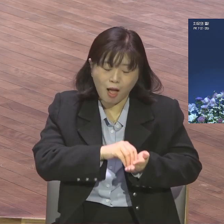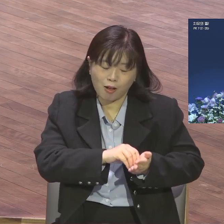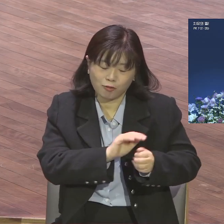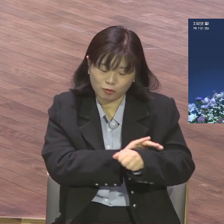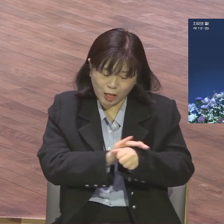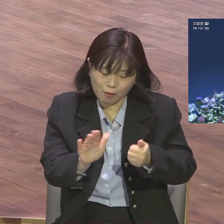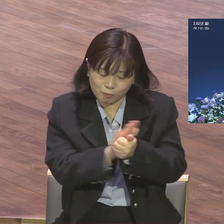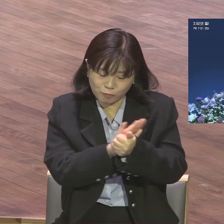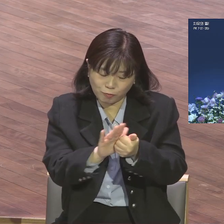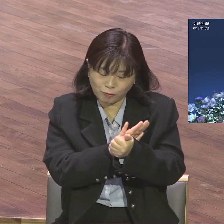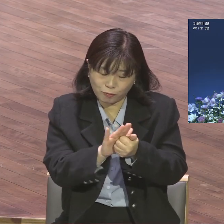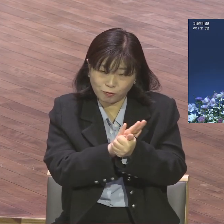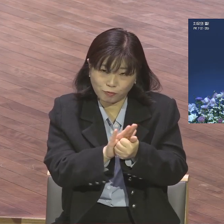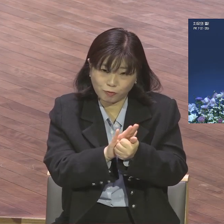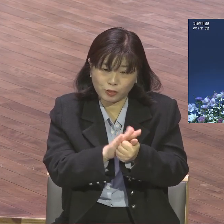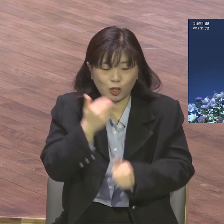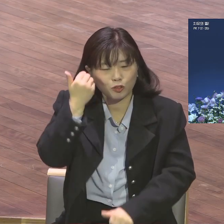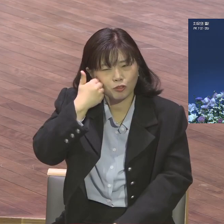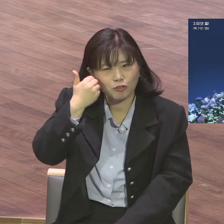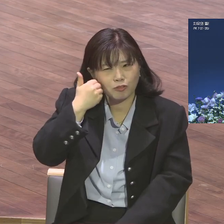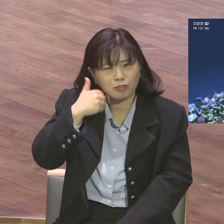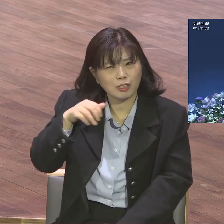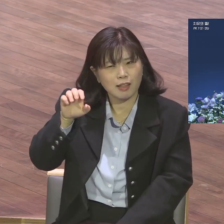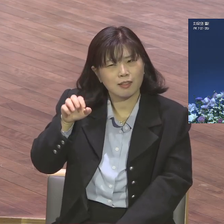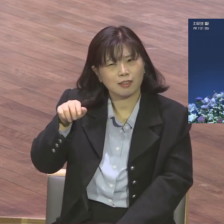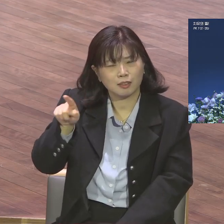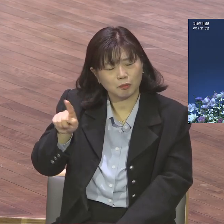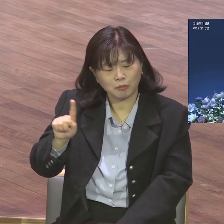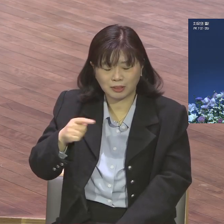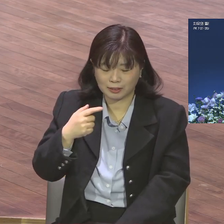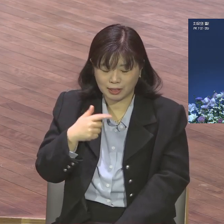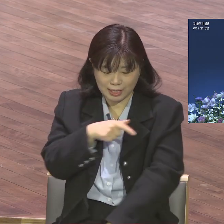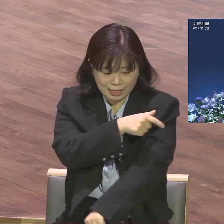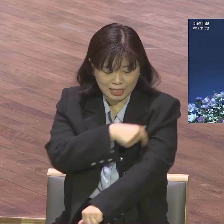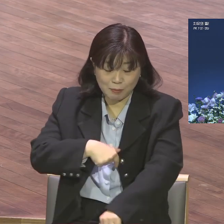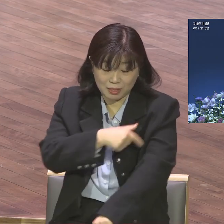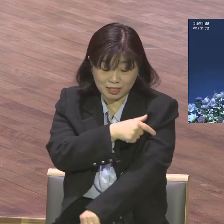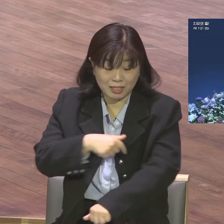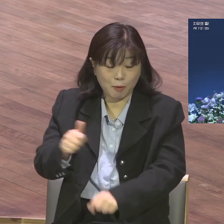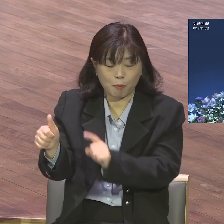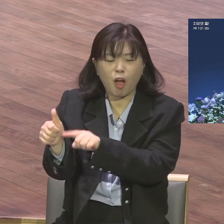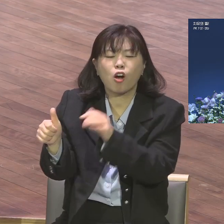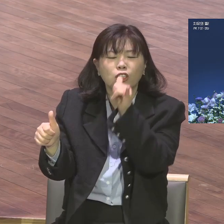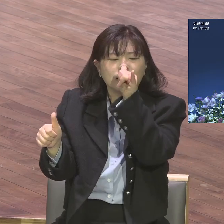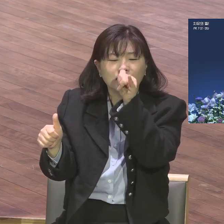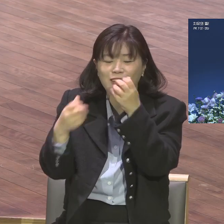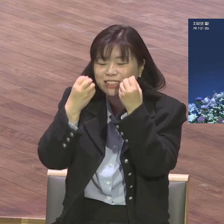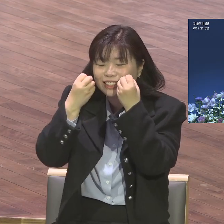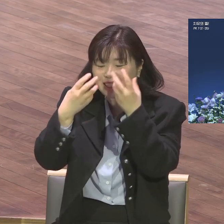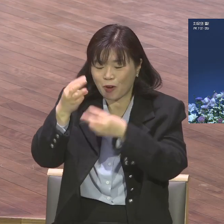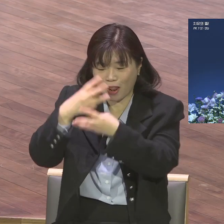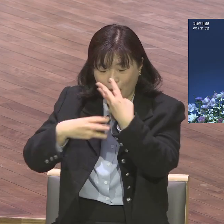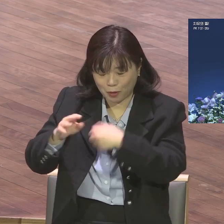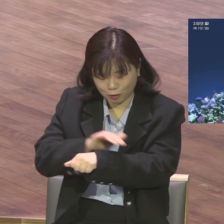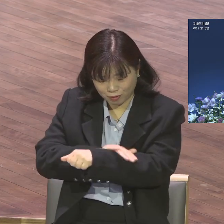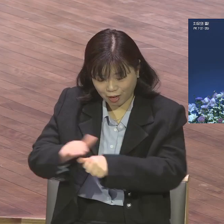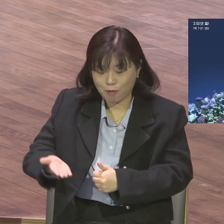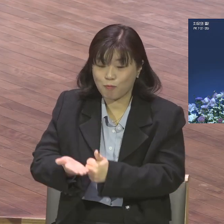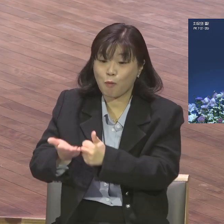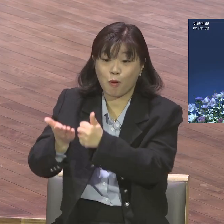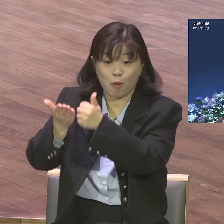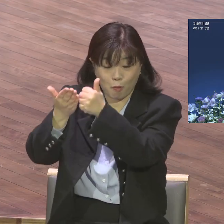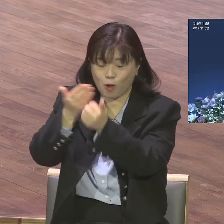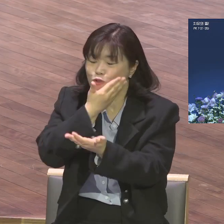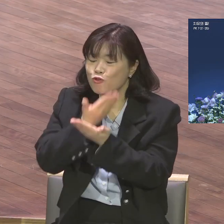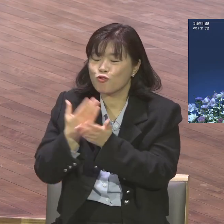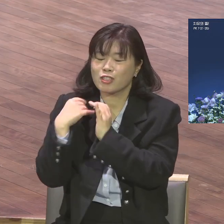국제개발, 국제적으로 그렇게 쓰임을 받는 그런 인물들이 그 교회의 중직자로 있는